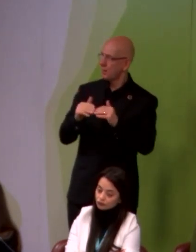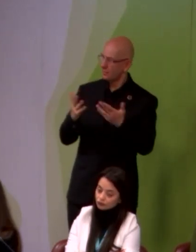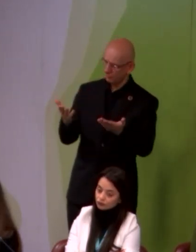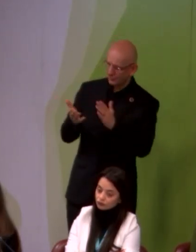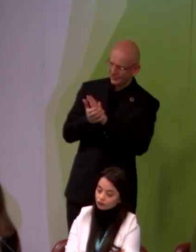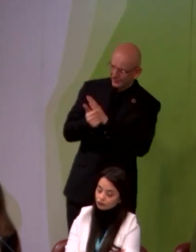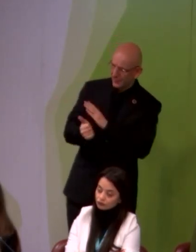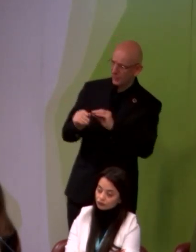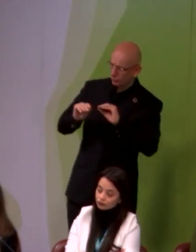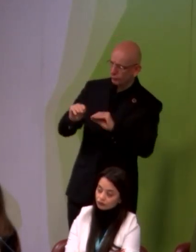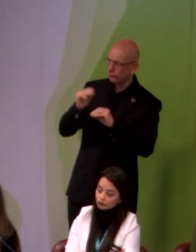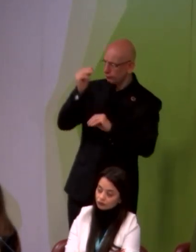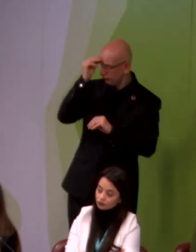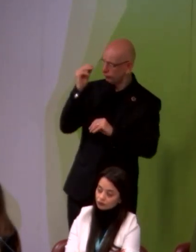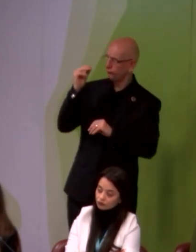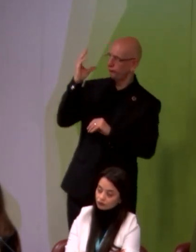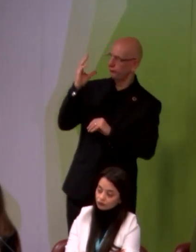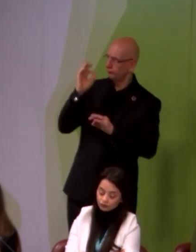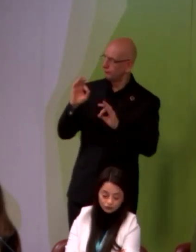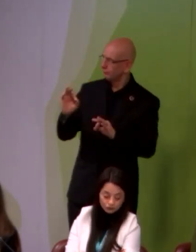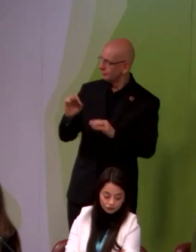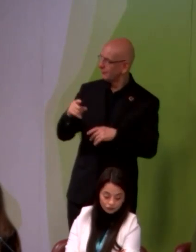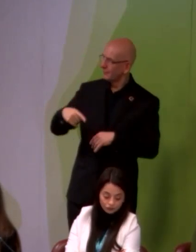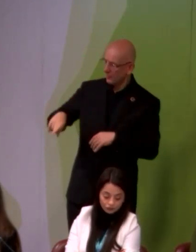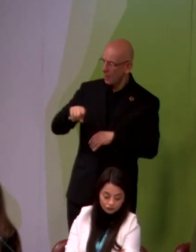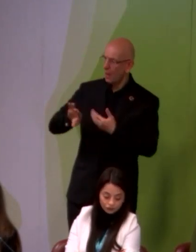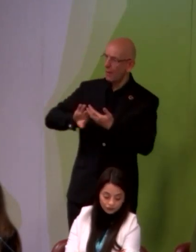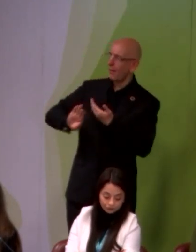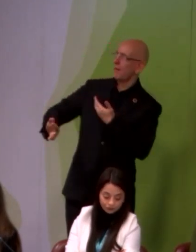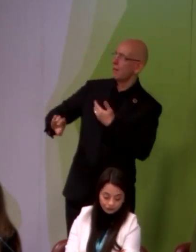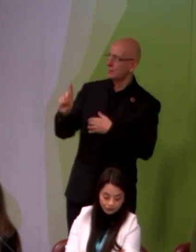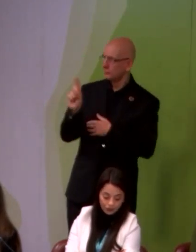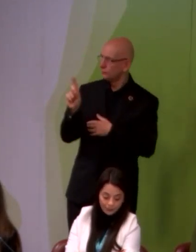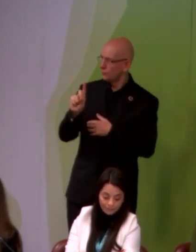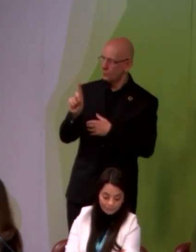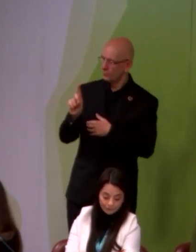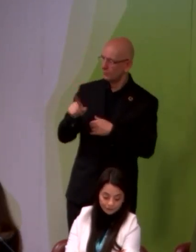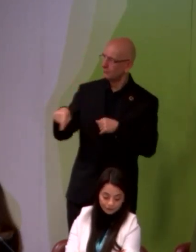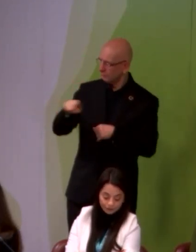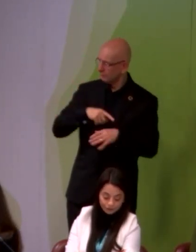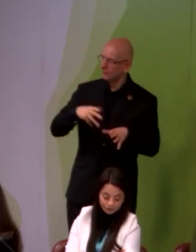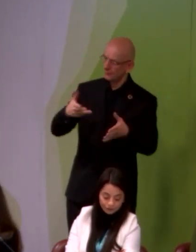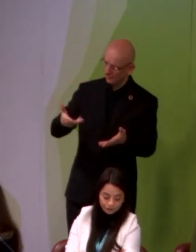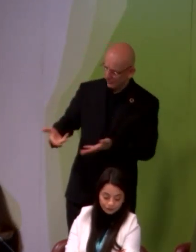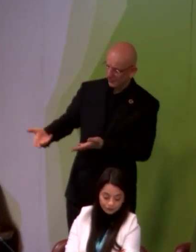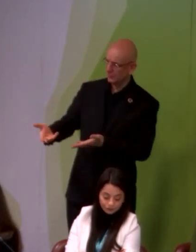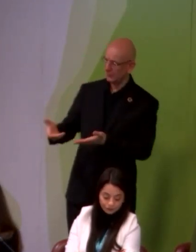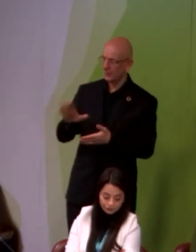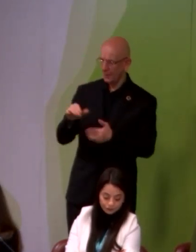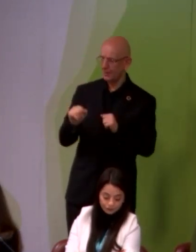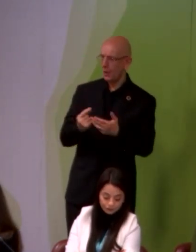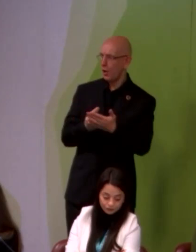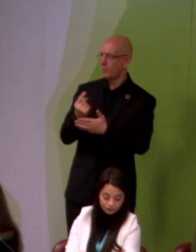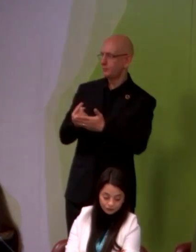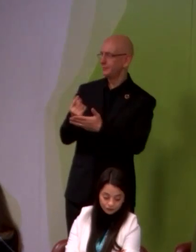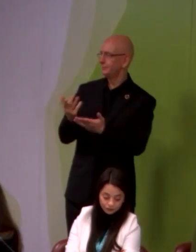ni discrimination ni ségrégation. Car l'éducation inclusive favorisait l'égalité des droits